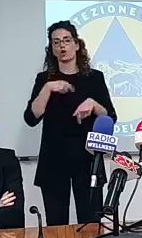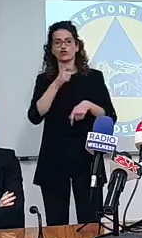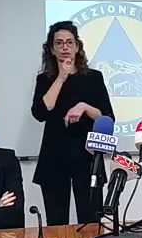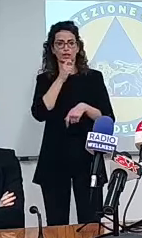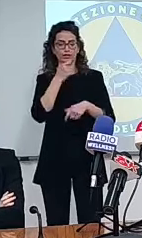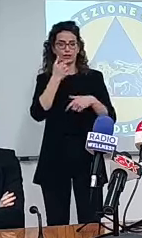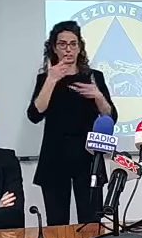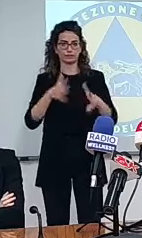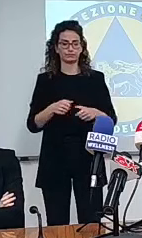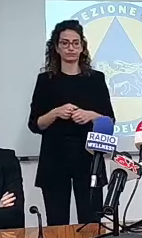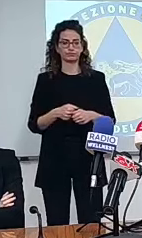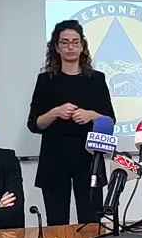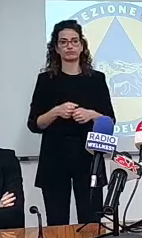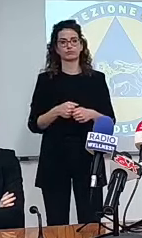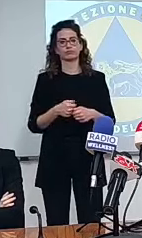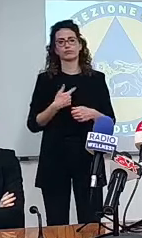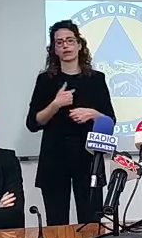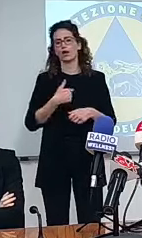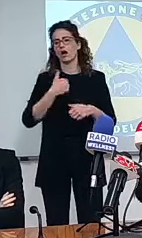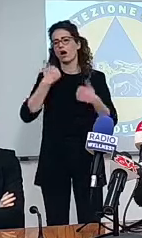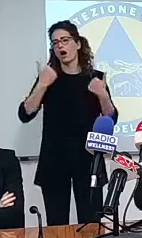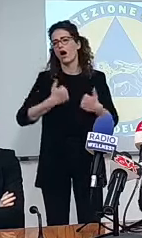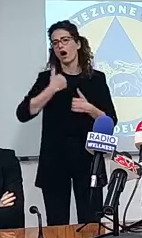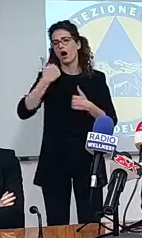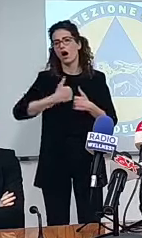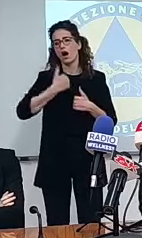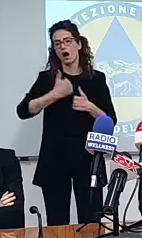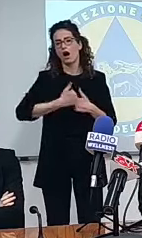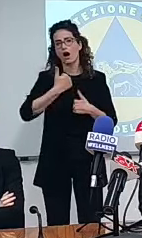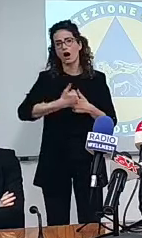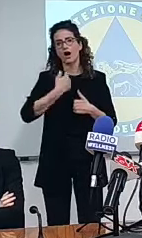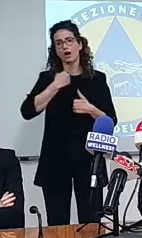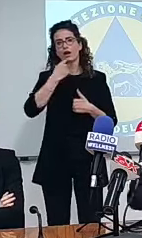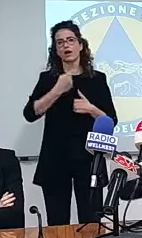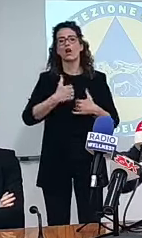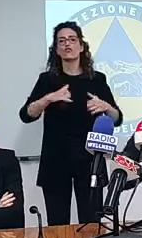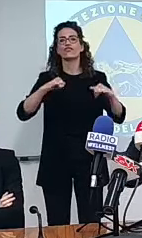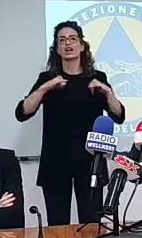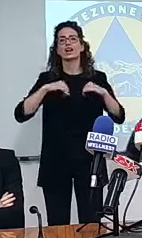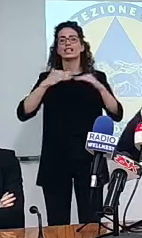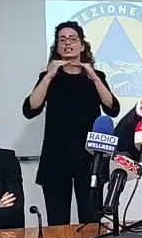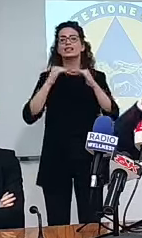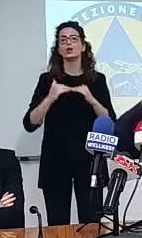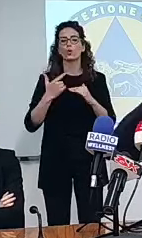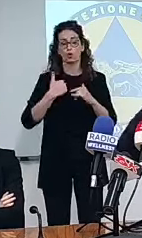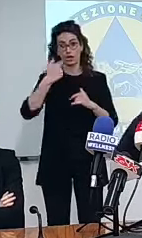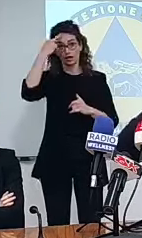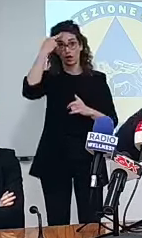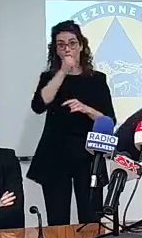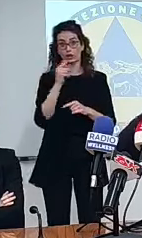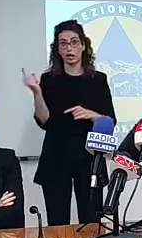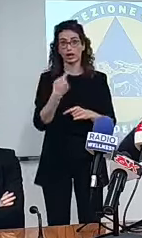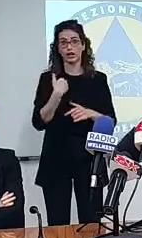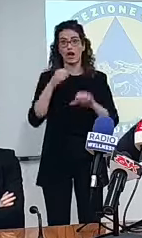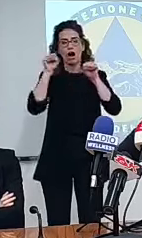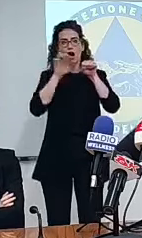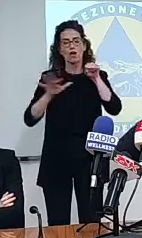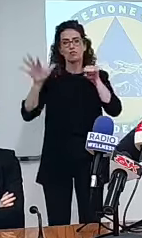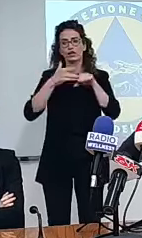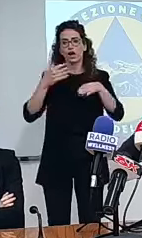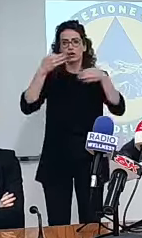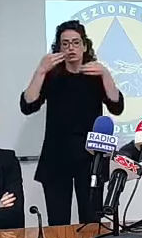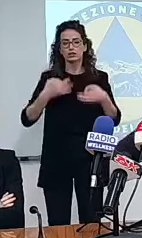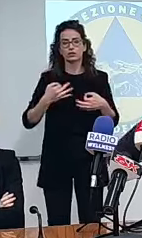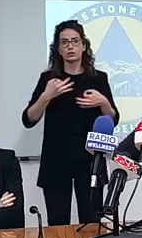un'intervista, abbiamo parlato per anni delle vacanze sicure, vi ricordate, no? Che se vieni in Veneto hai la certezza che se